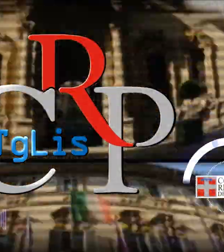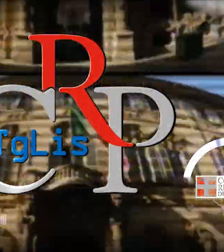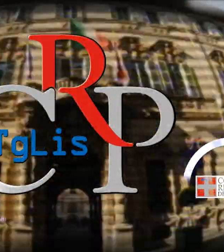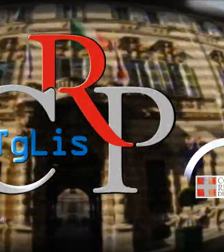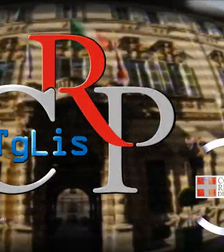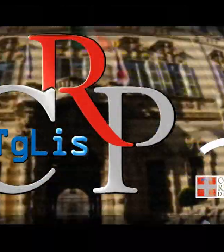Pederzoli